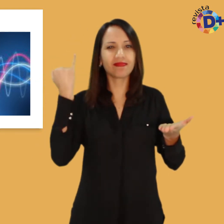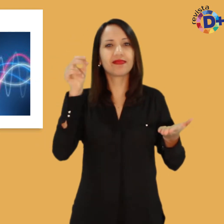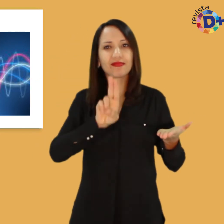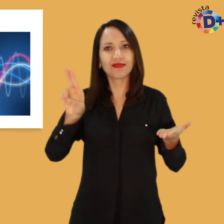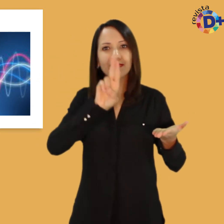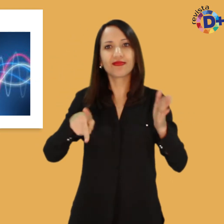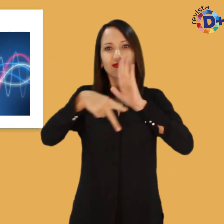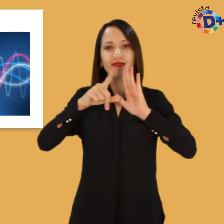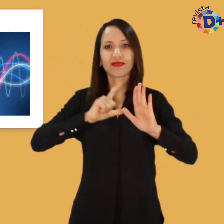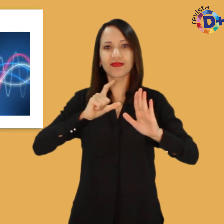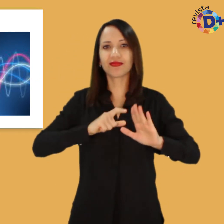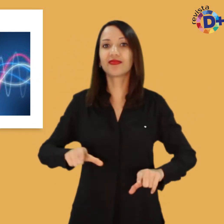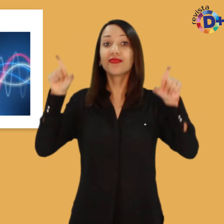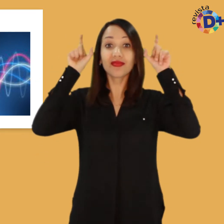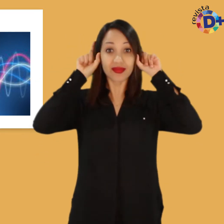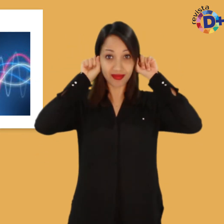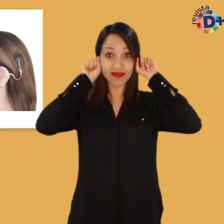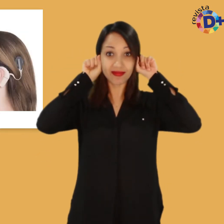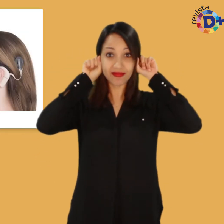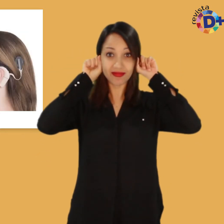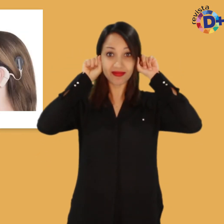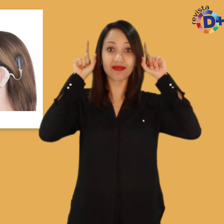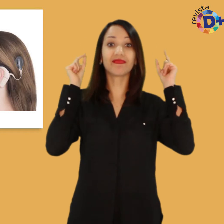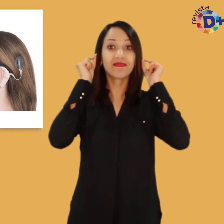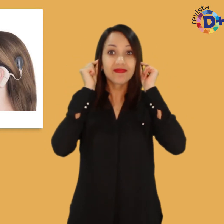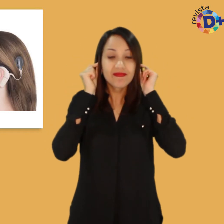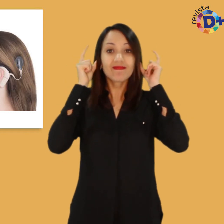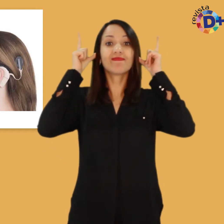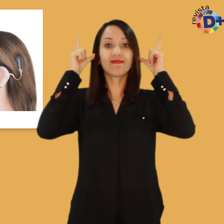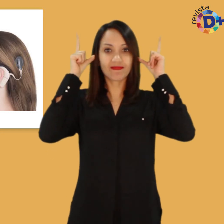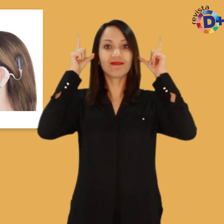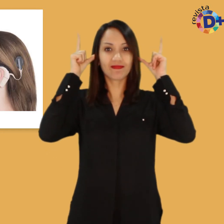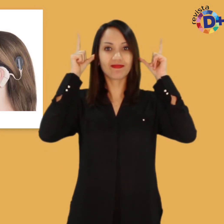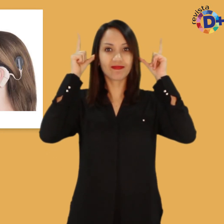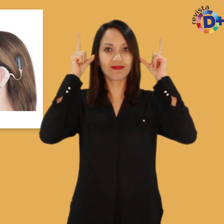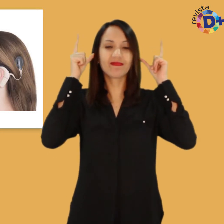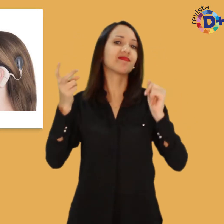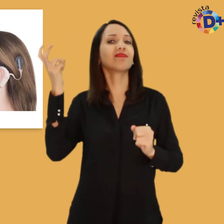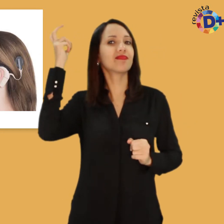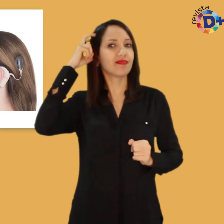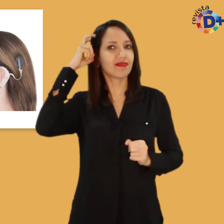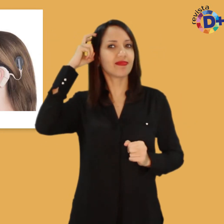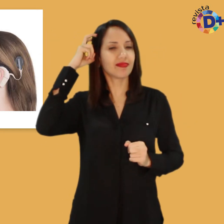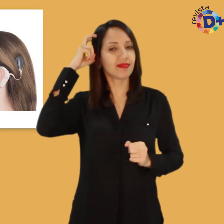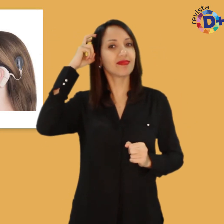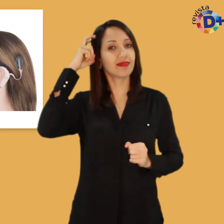de aparelhos de amplificação sonora, próteses auditivas, implante coclear, dentre